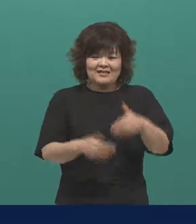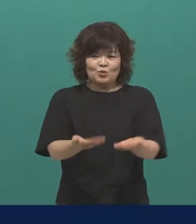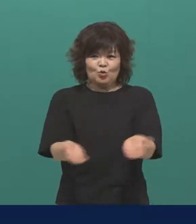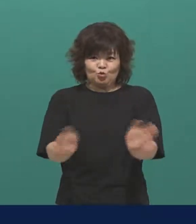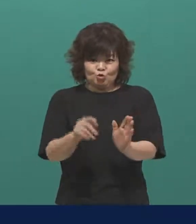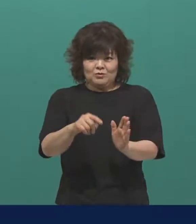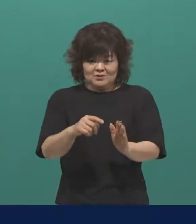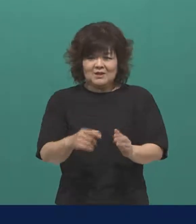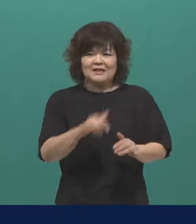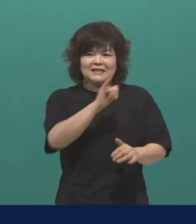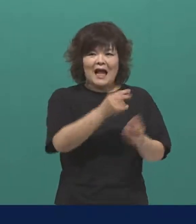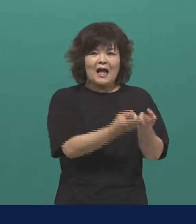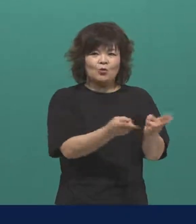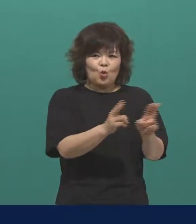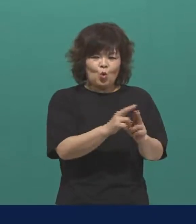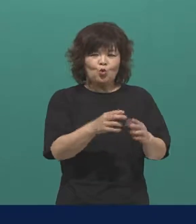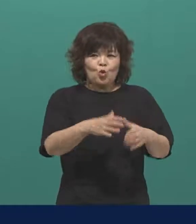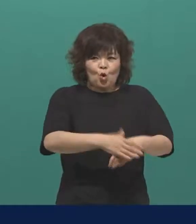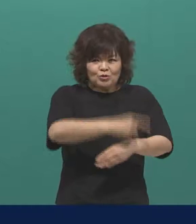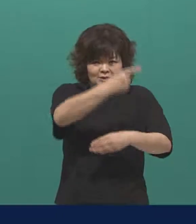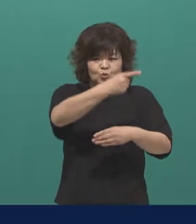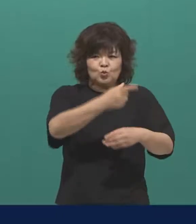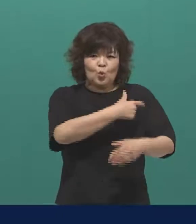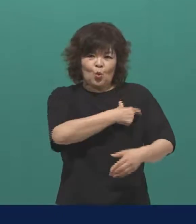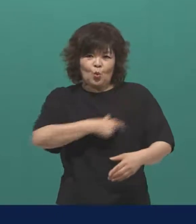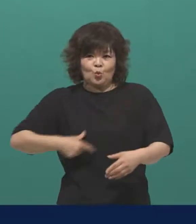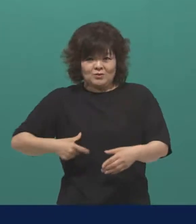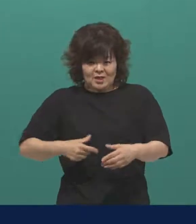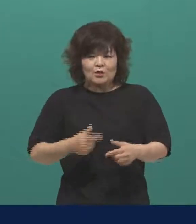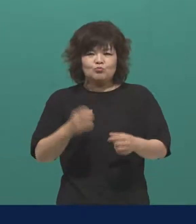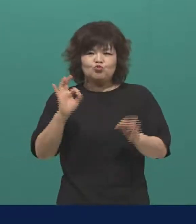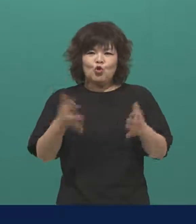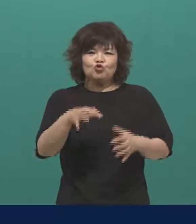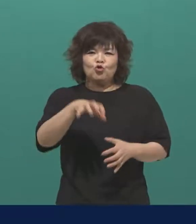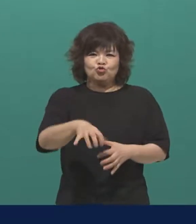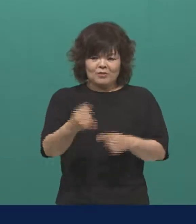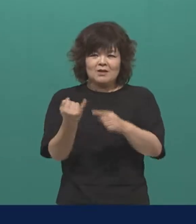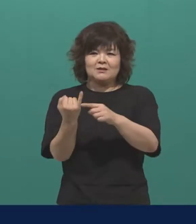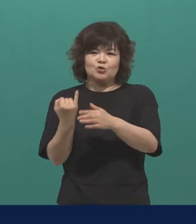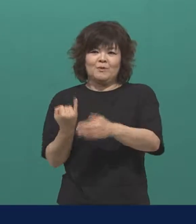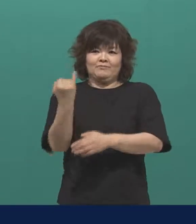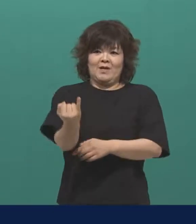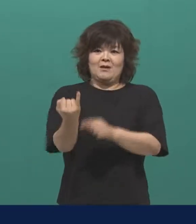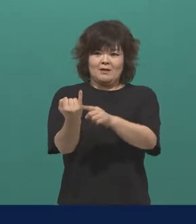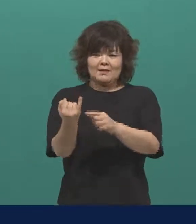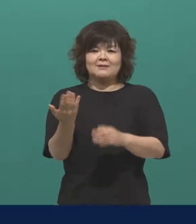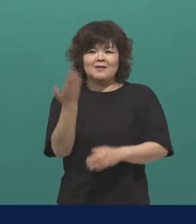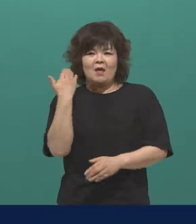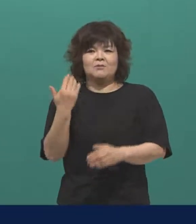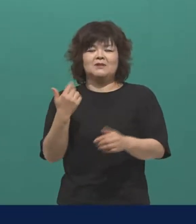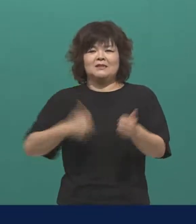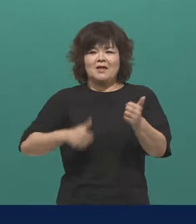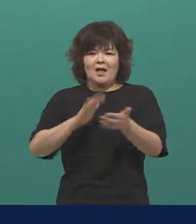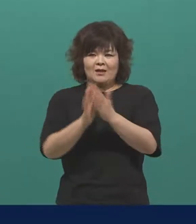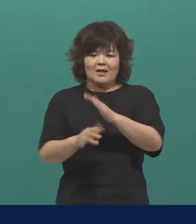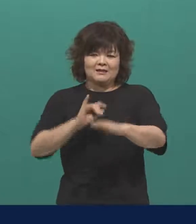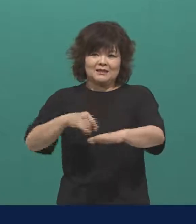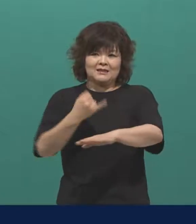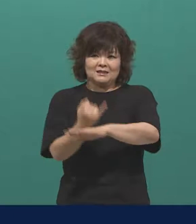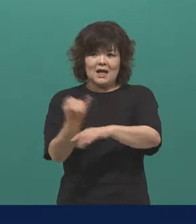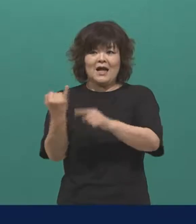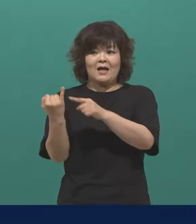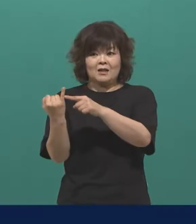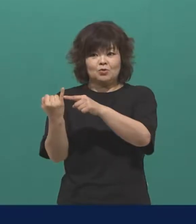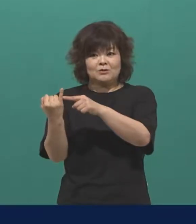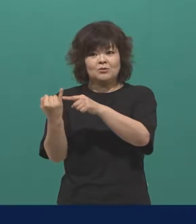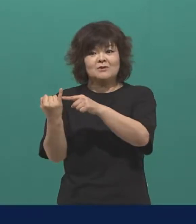では野党統一候補として無所属で出馬した前滋賀県知事の加田由紀子